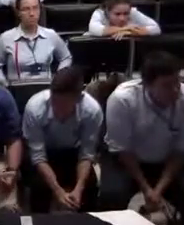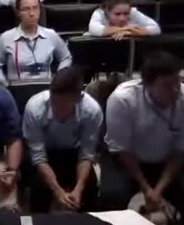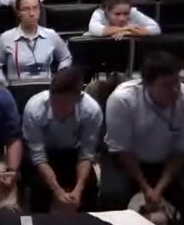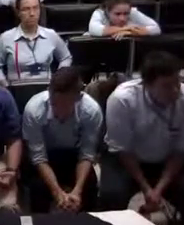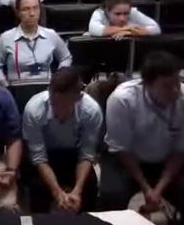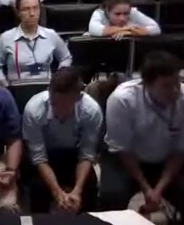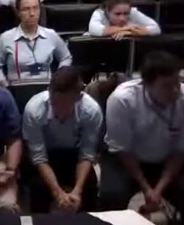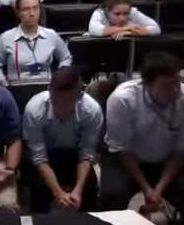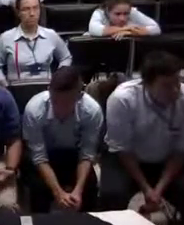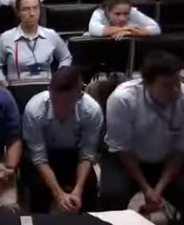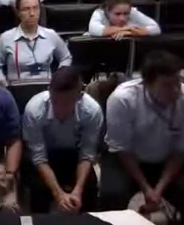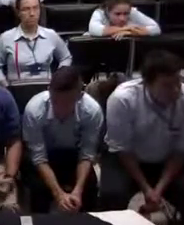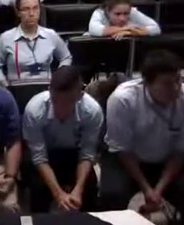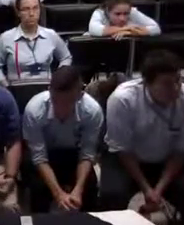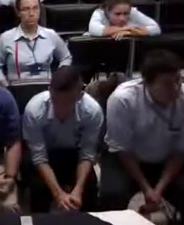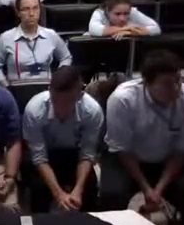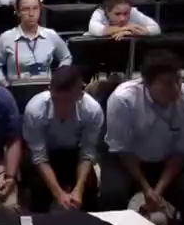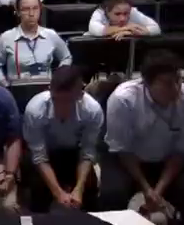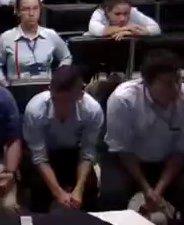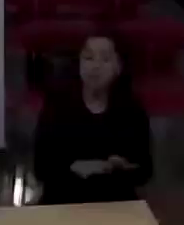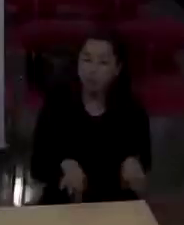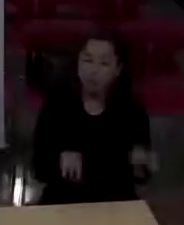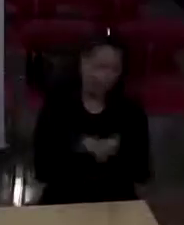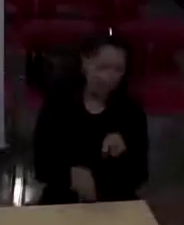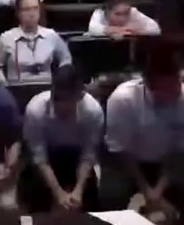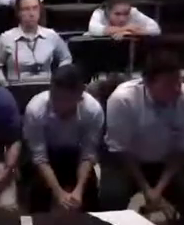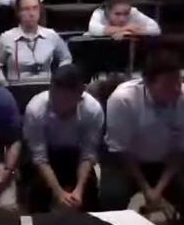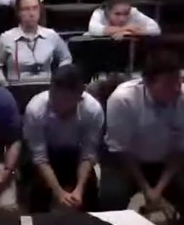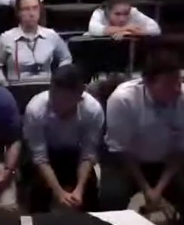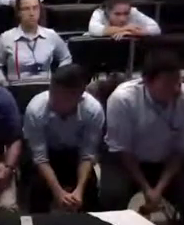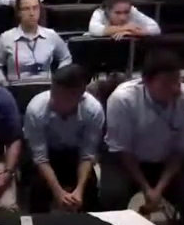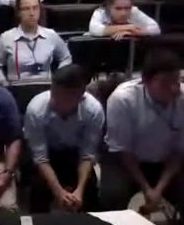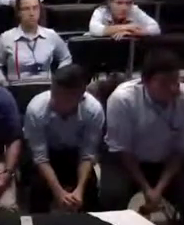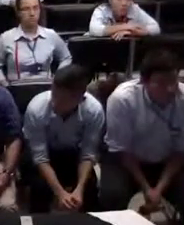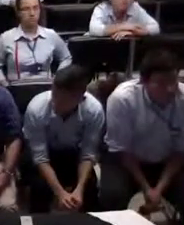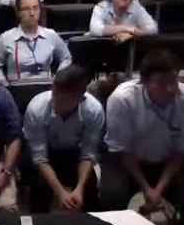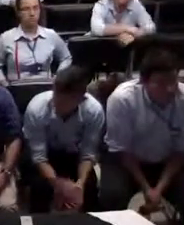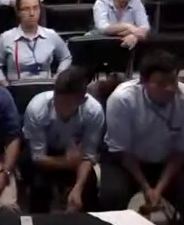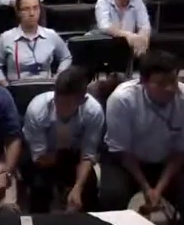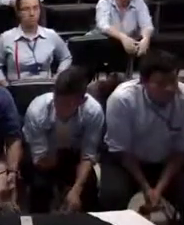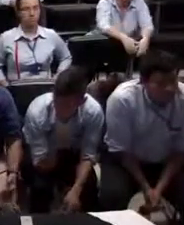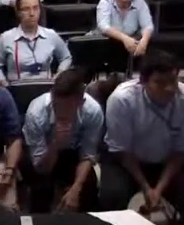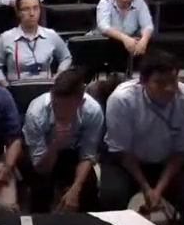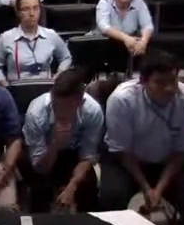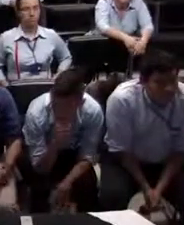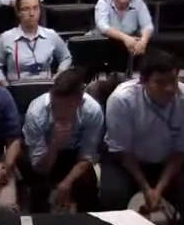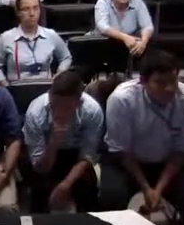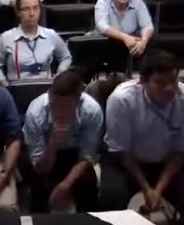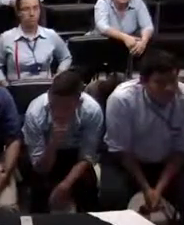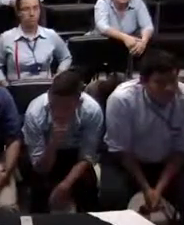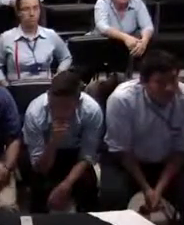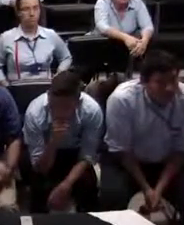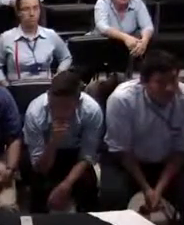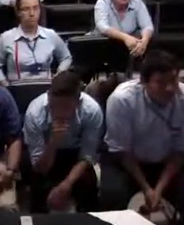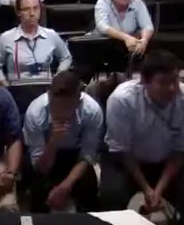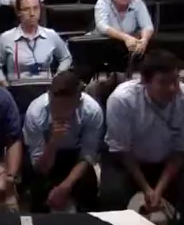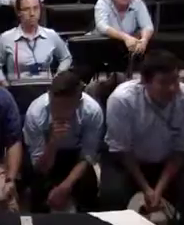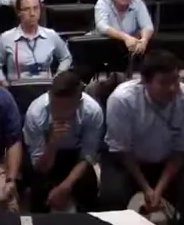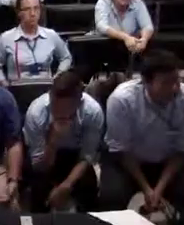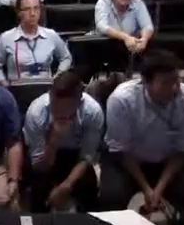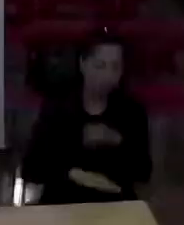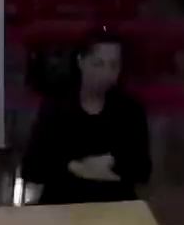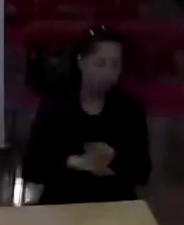particularidad, esa transmisión de conocimientos básicos, palabras básicas en inglés para la población sorda, ya que